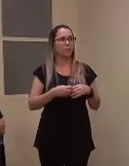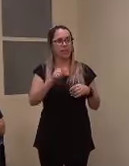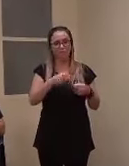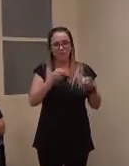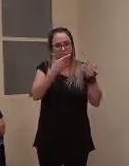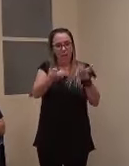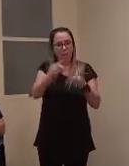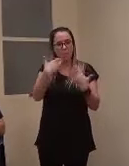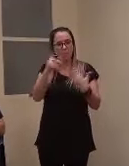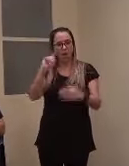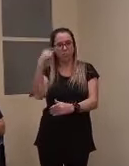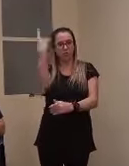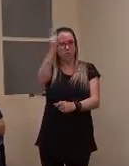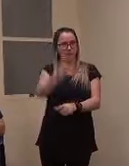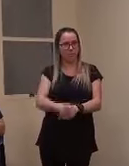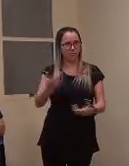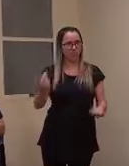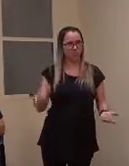autonomía